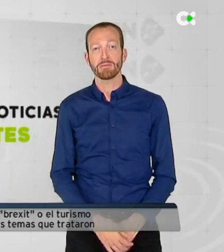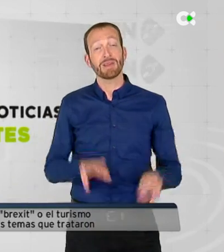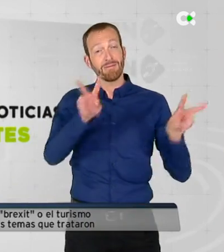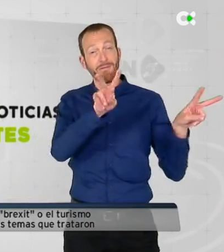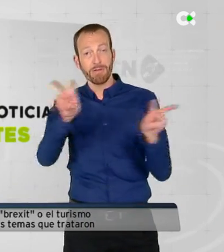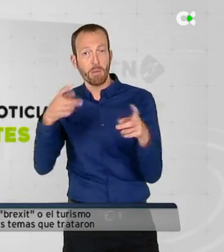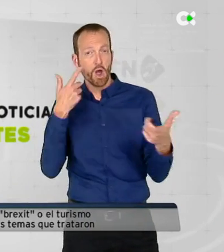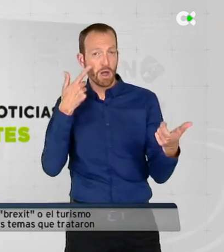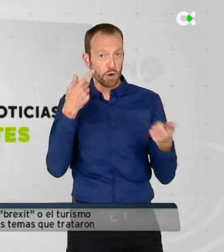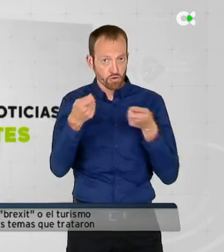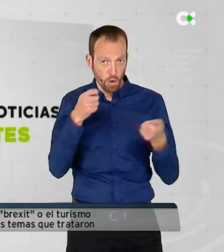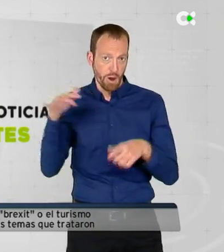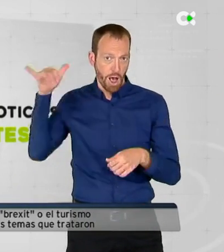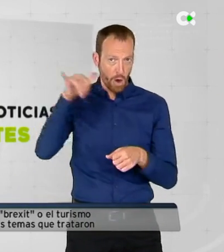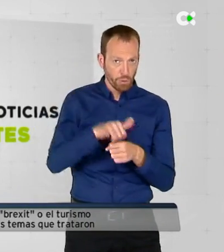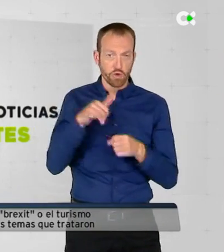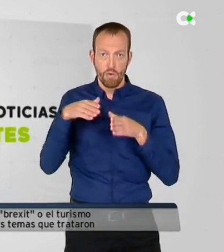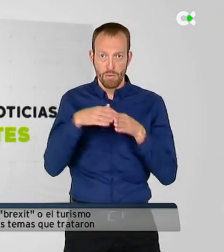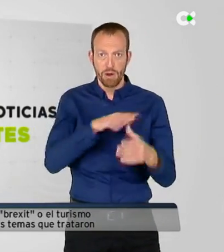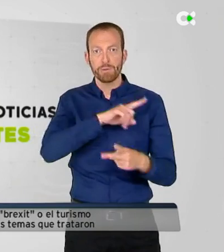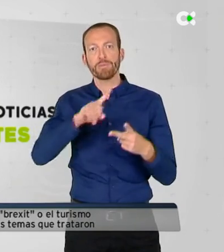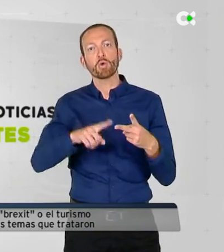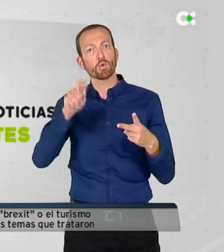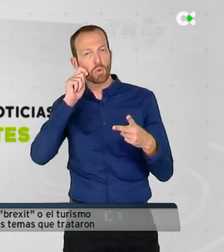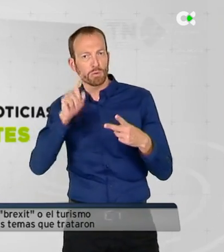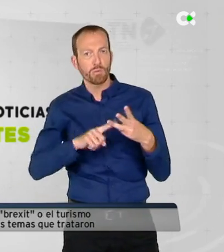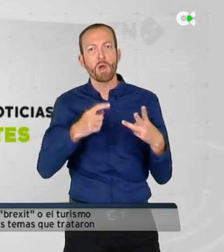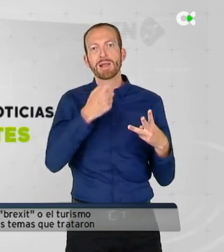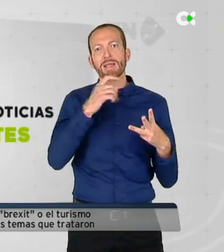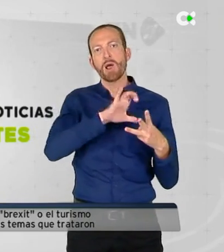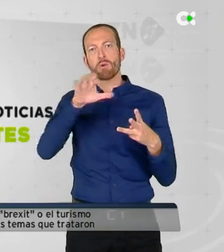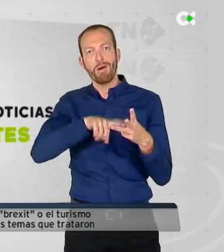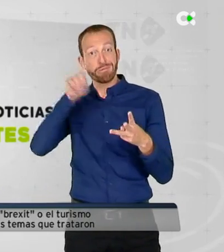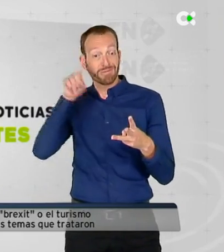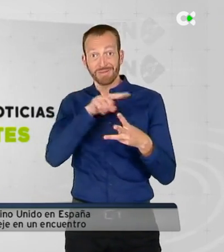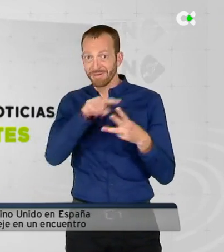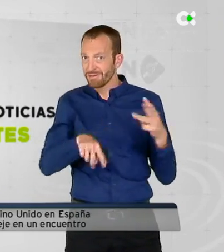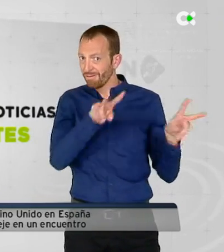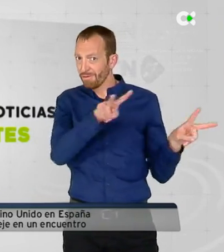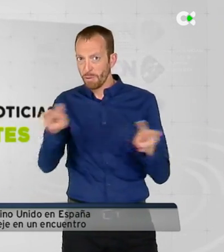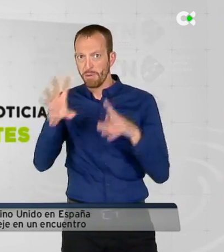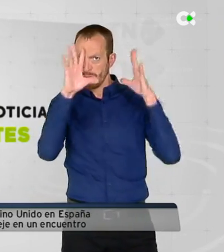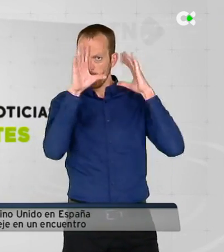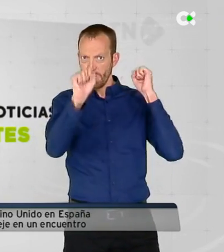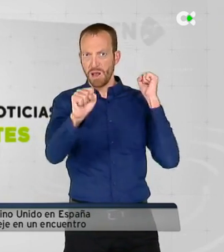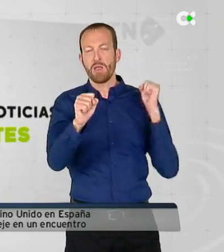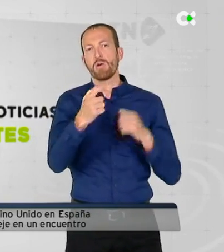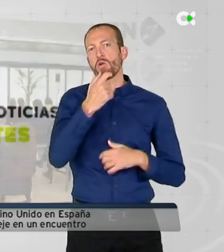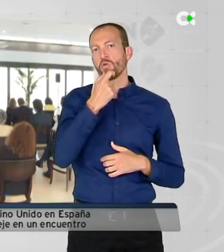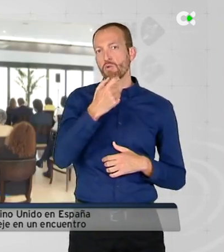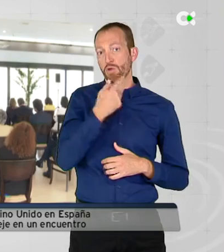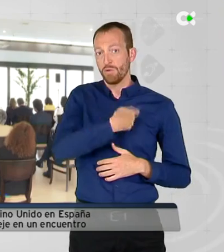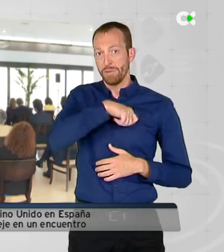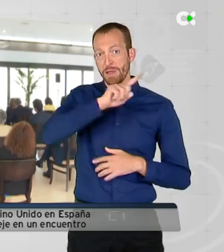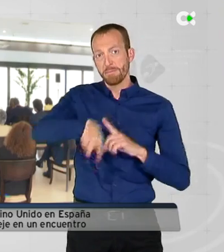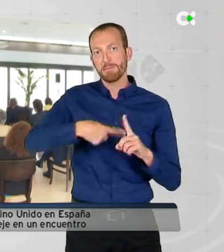Estos controles, el Brexit o el turismo fueron algunos de los temas que trataron el embajador de Reino Unido en España y